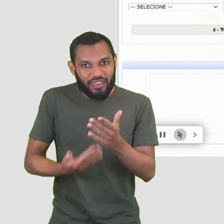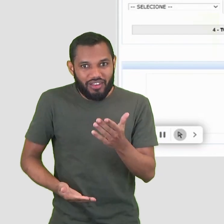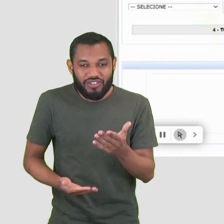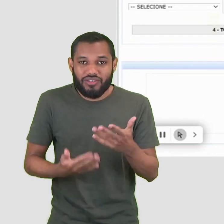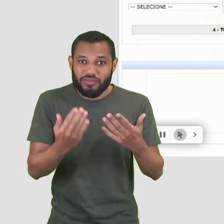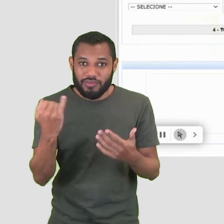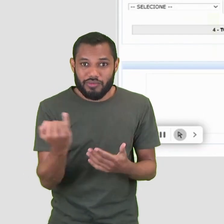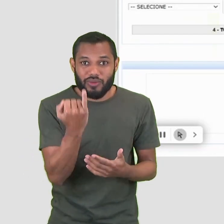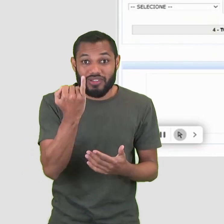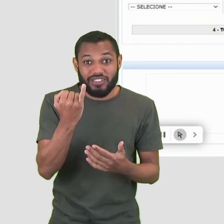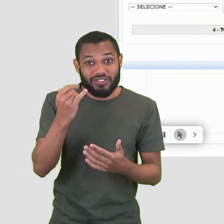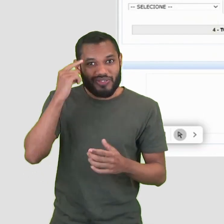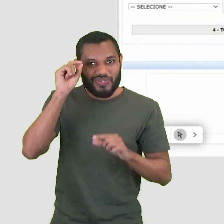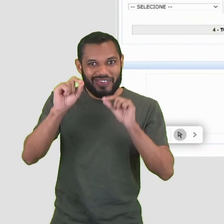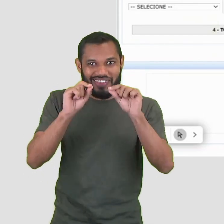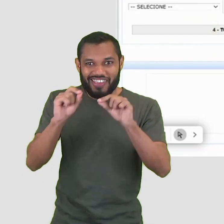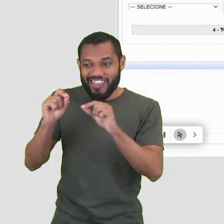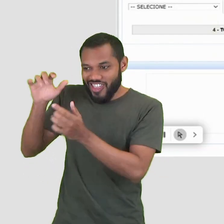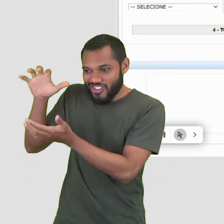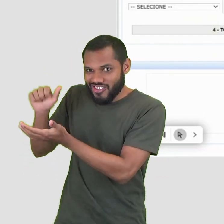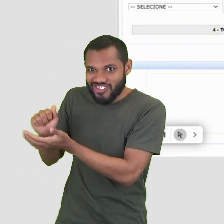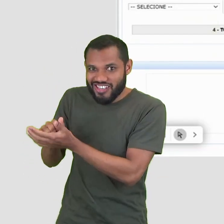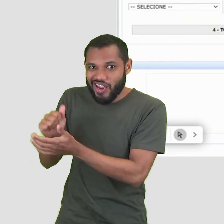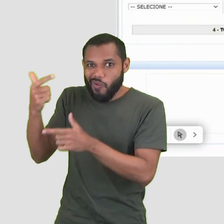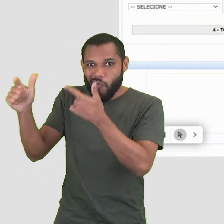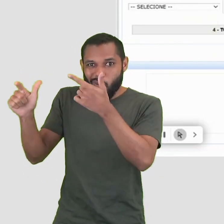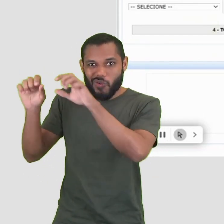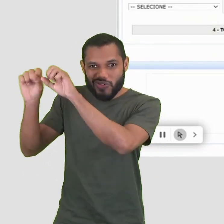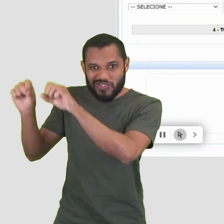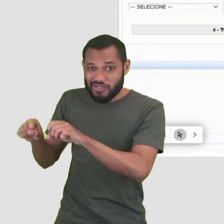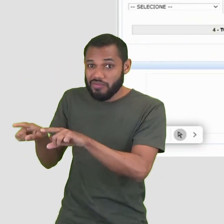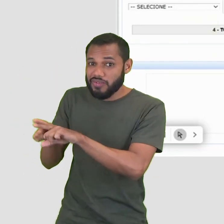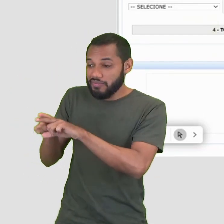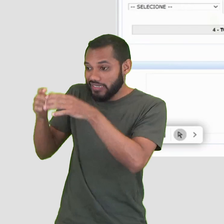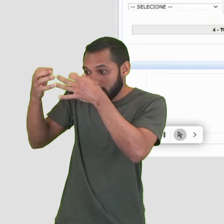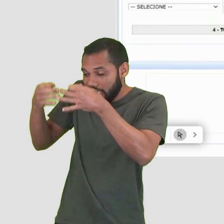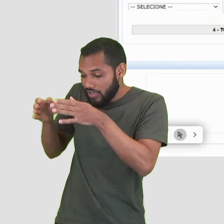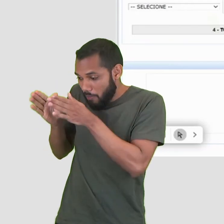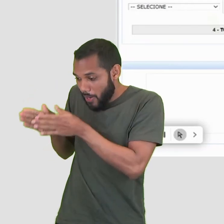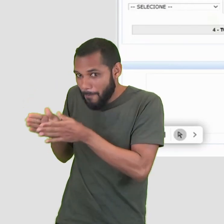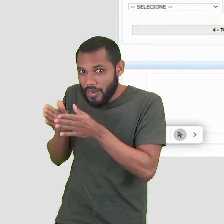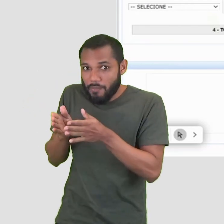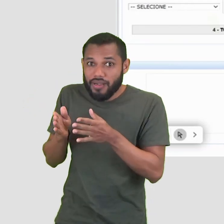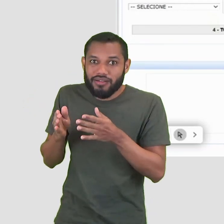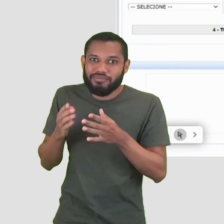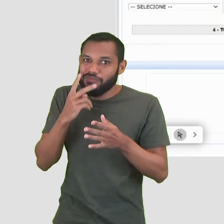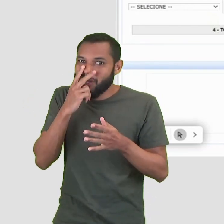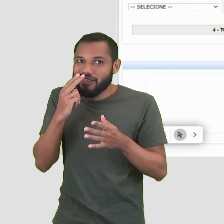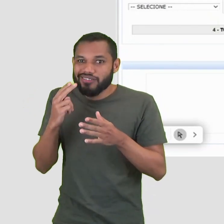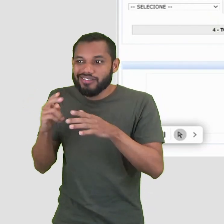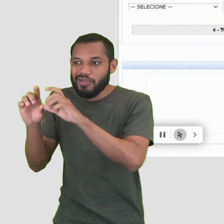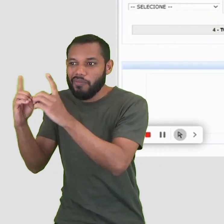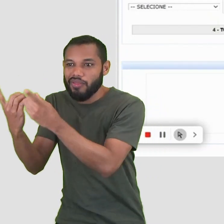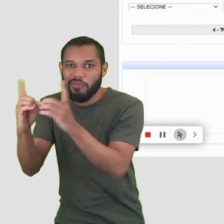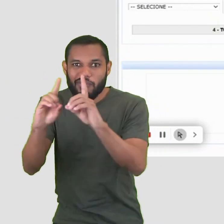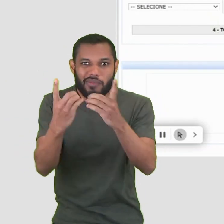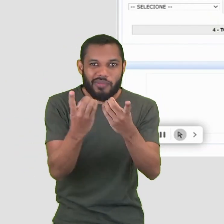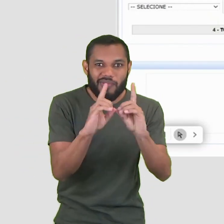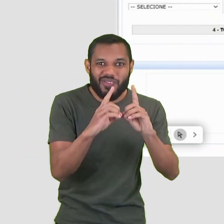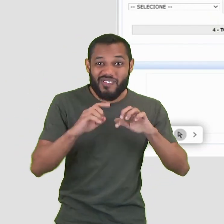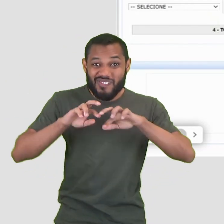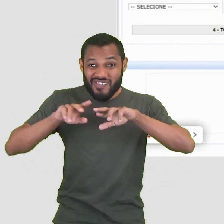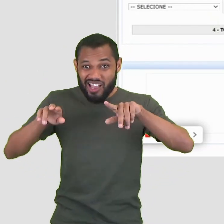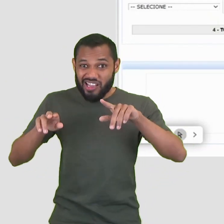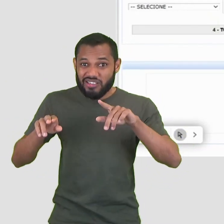com esses registros, né? Então, toda a instituição ela vai estar envolvida para que as informações aqui no plano semestral